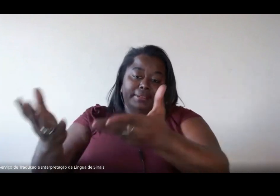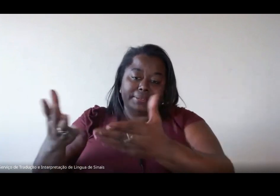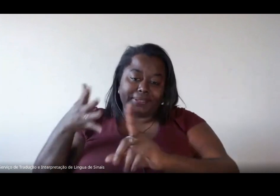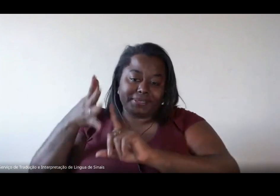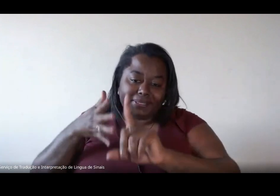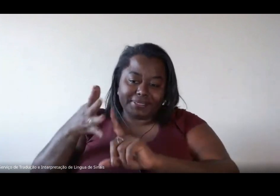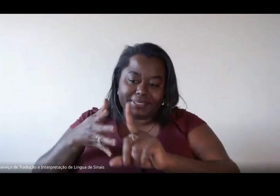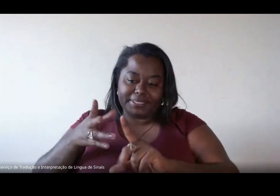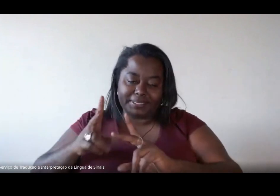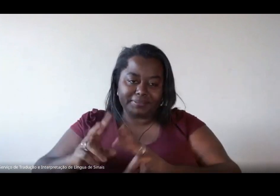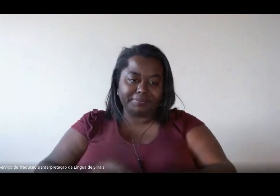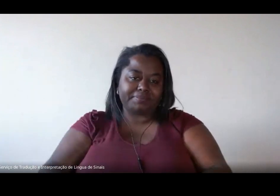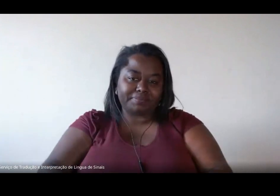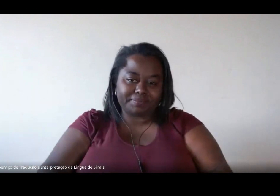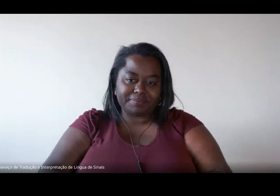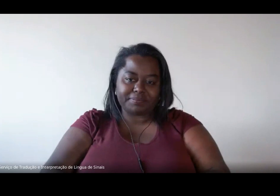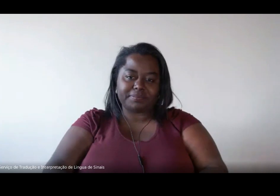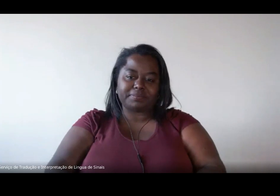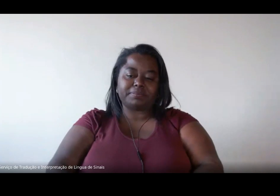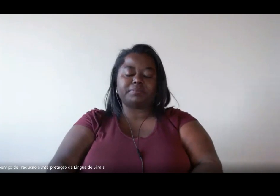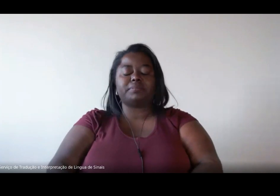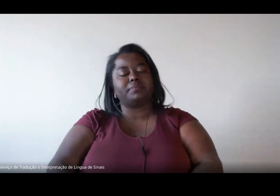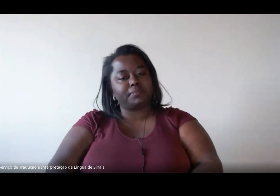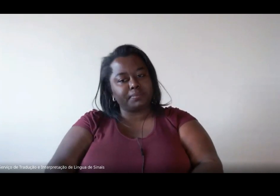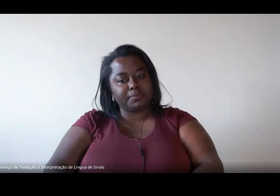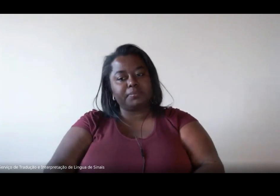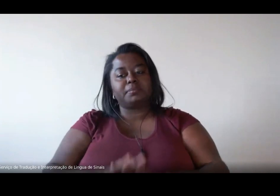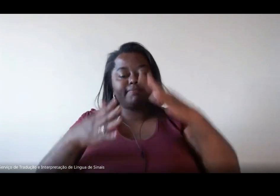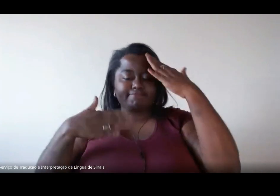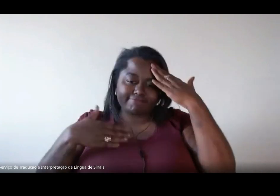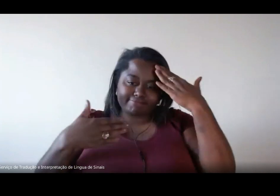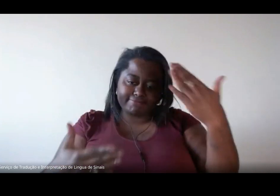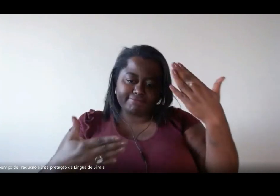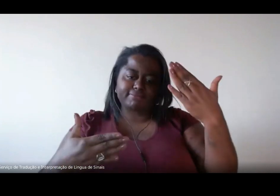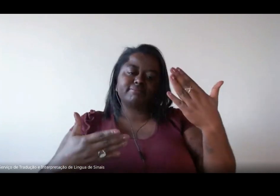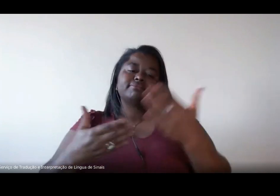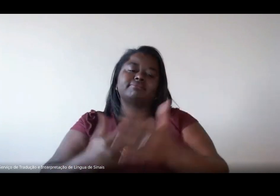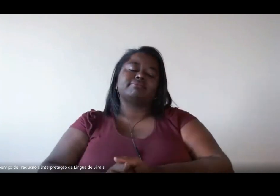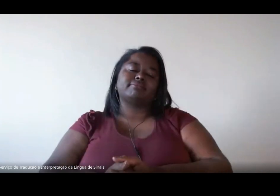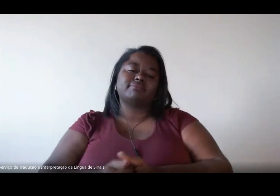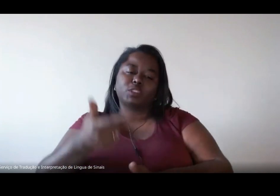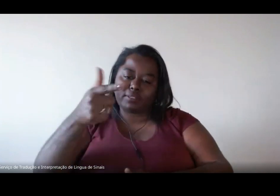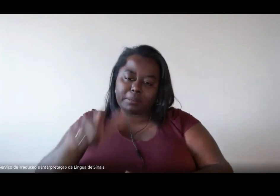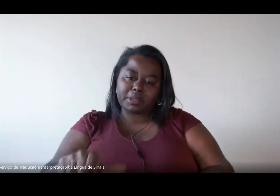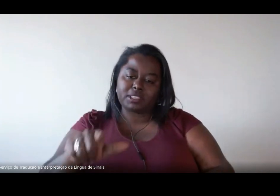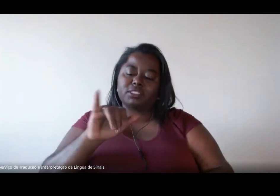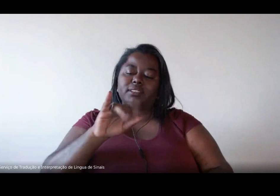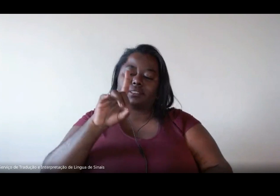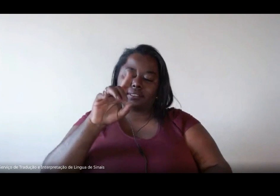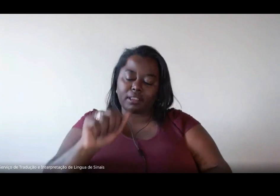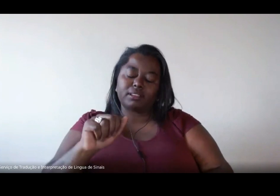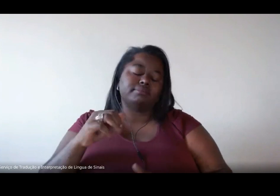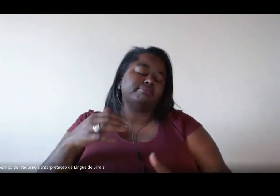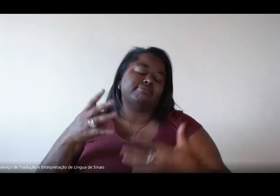te entrego o Tecnobastão. Bom, agradecer, né, uma vez mais e sempre aí,